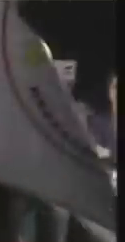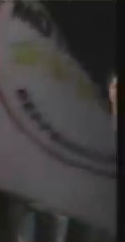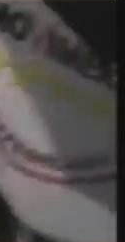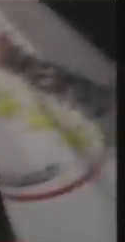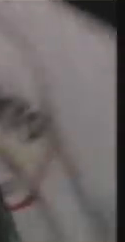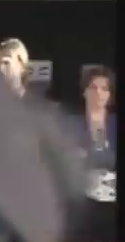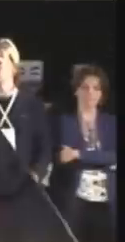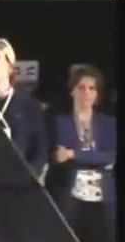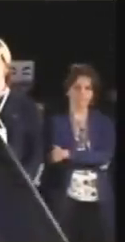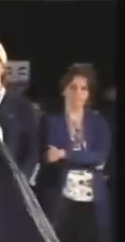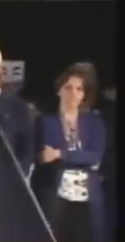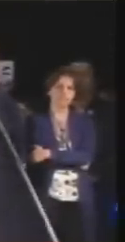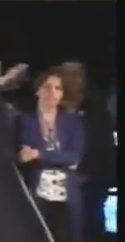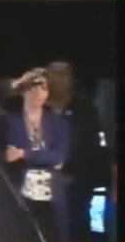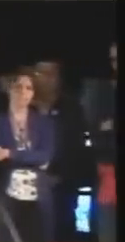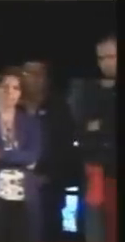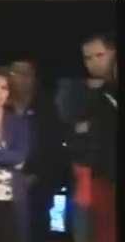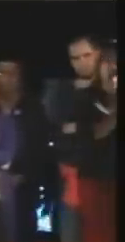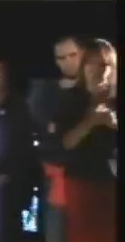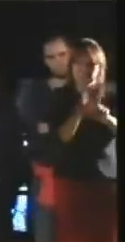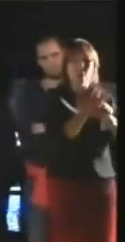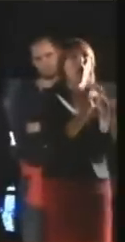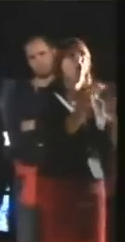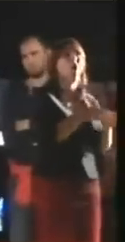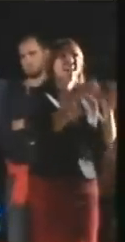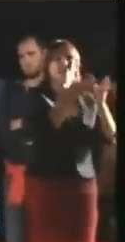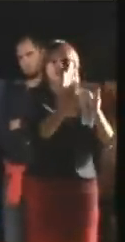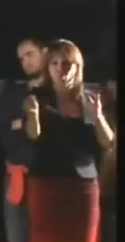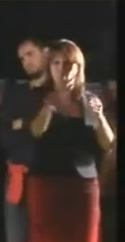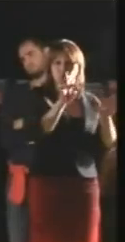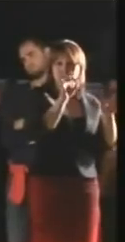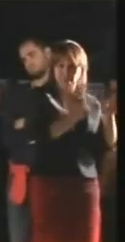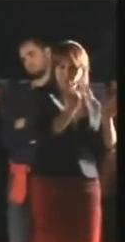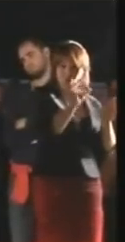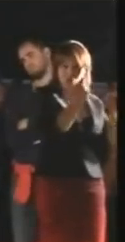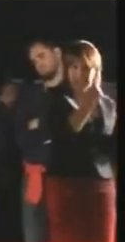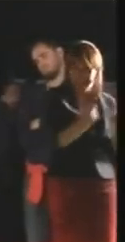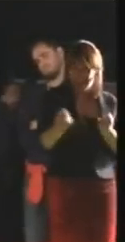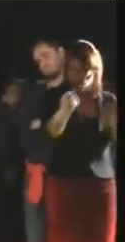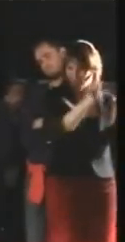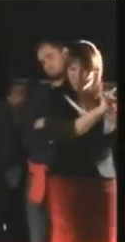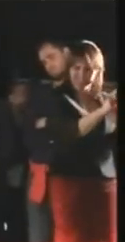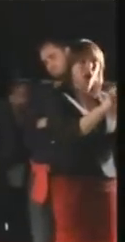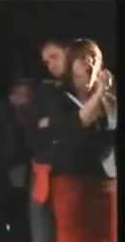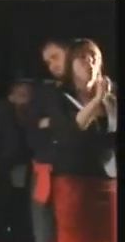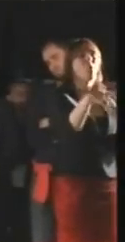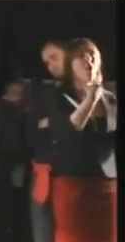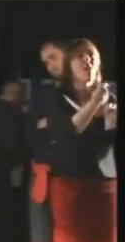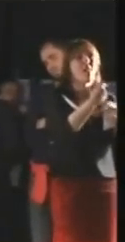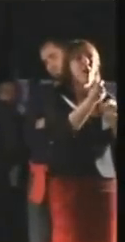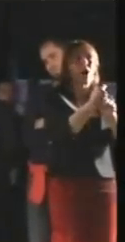suoi edifici. O degli edifici, il 90% di tutti gli edifici sono abitati. Tu puoi fare i